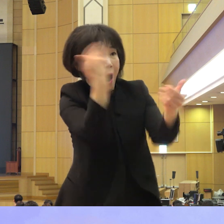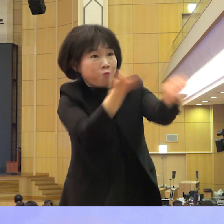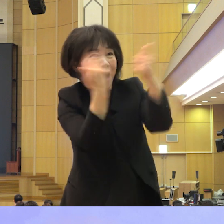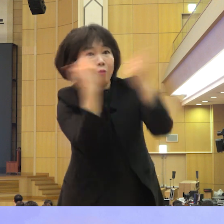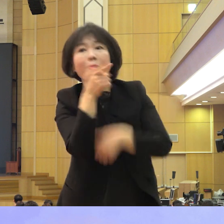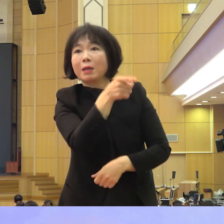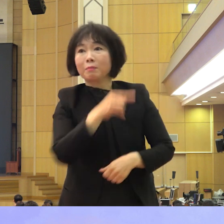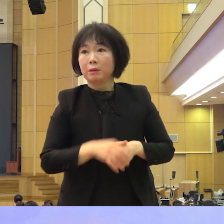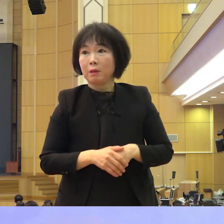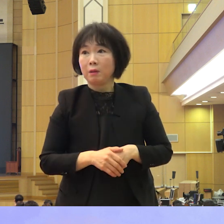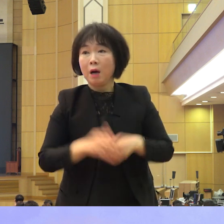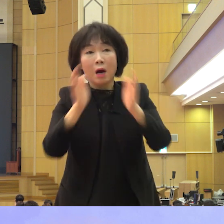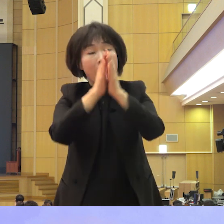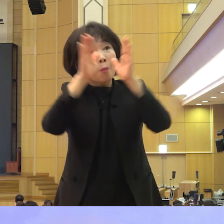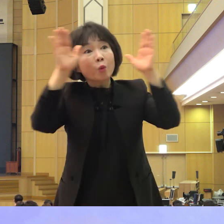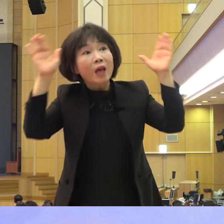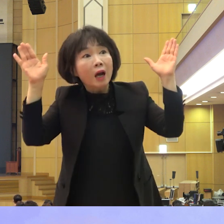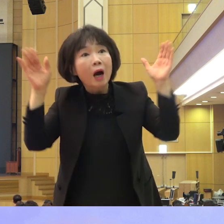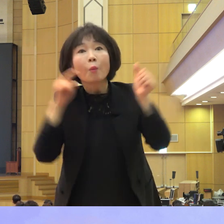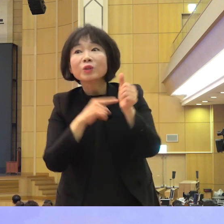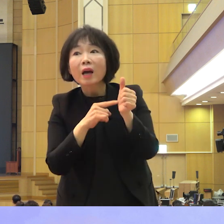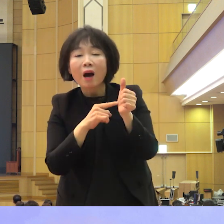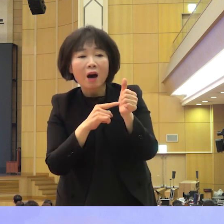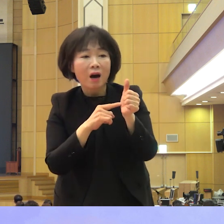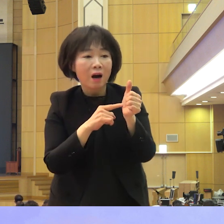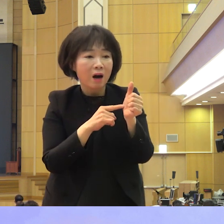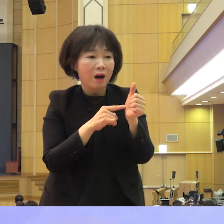들었지만 모세가